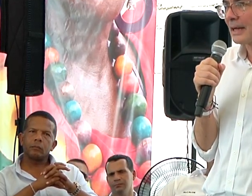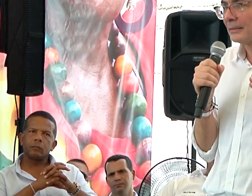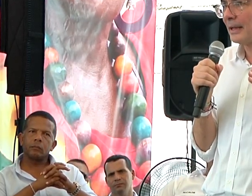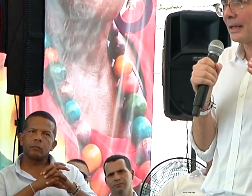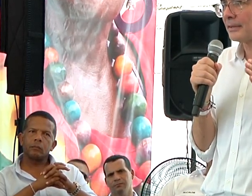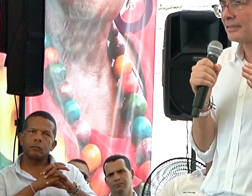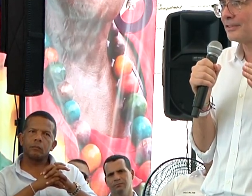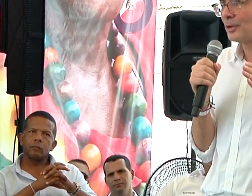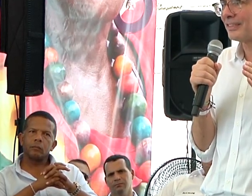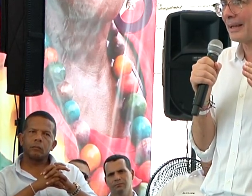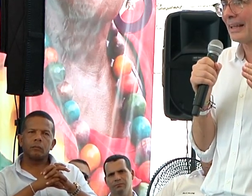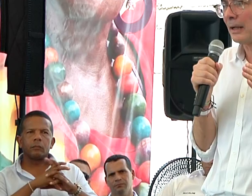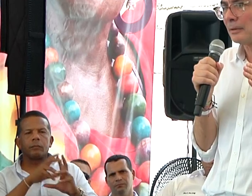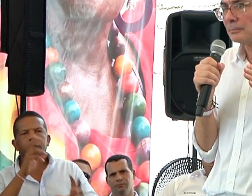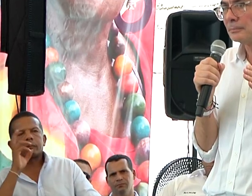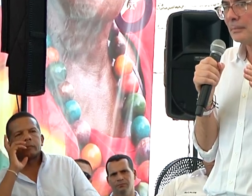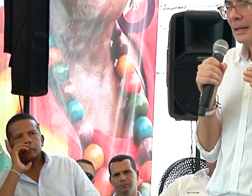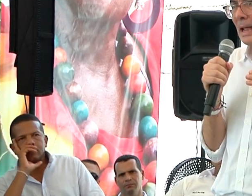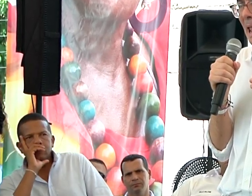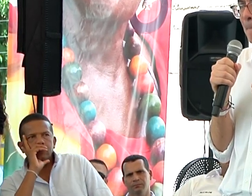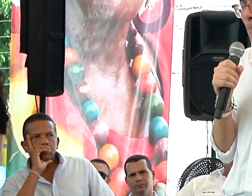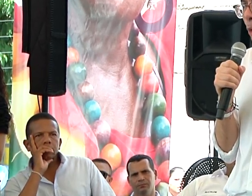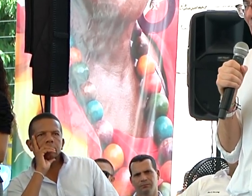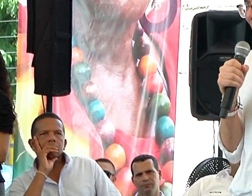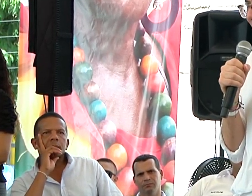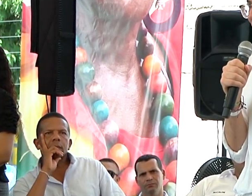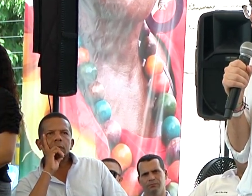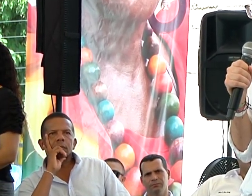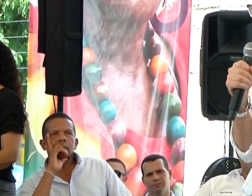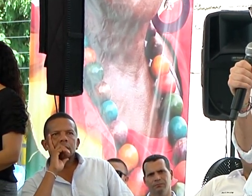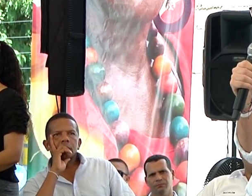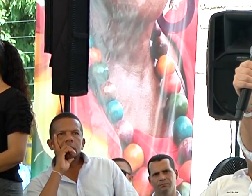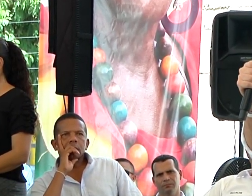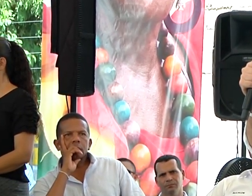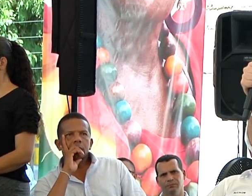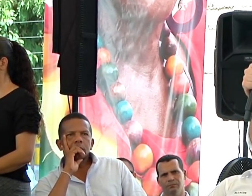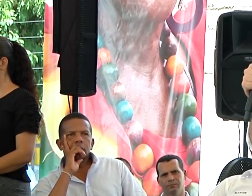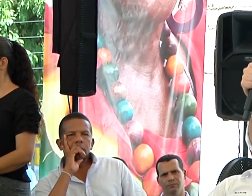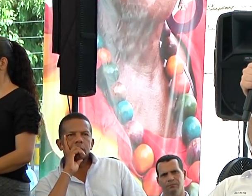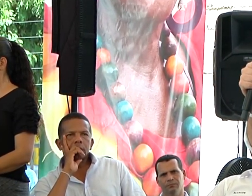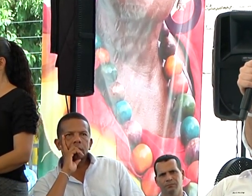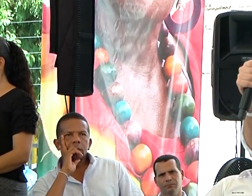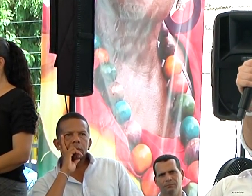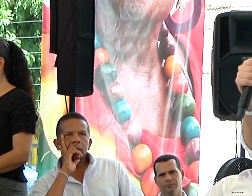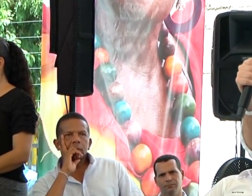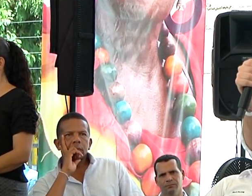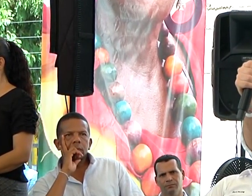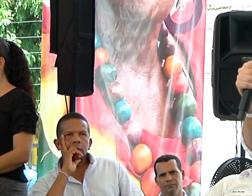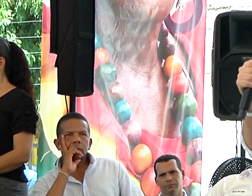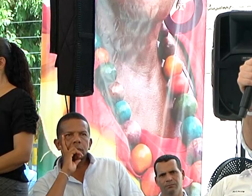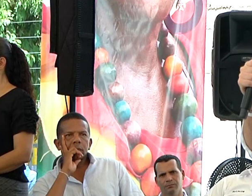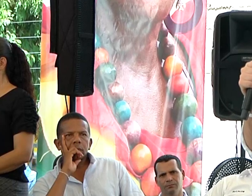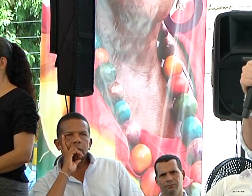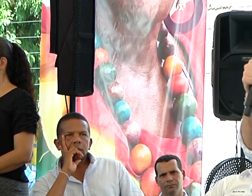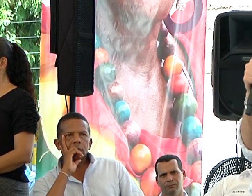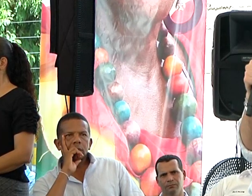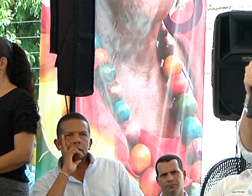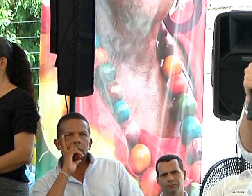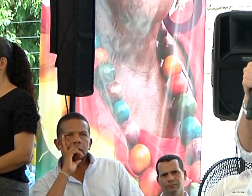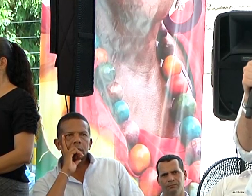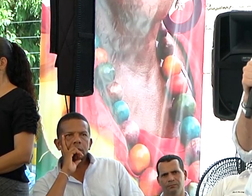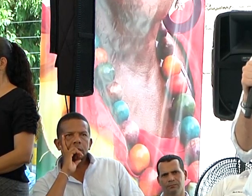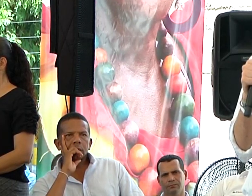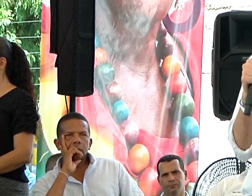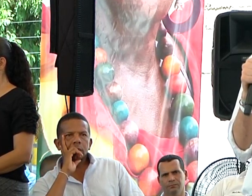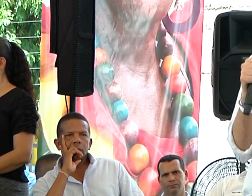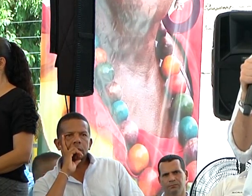parte se trata el ejercicio de esta mañana. Empoderar a la ciudadanía para así consolidar el cambio de